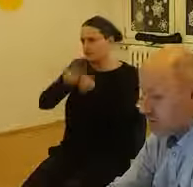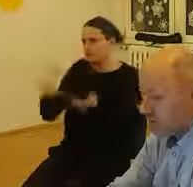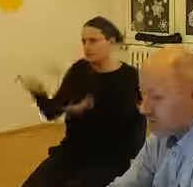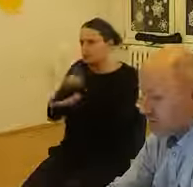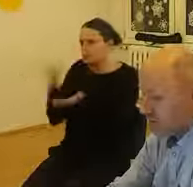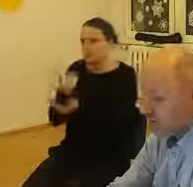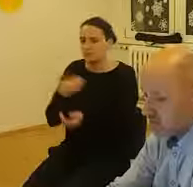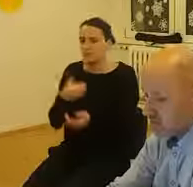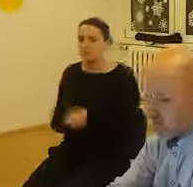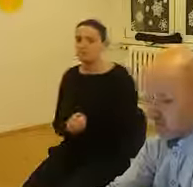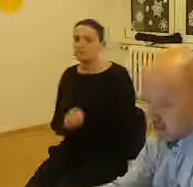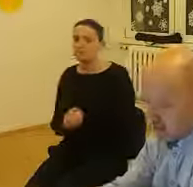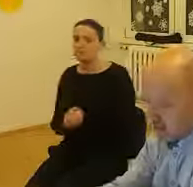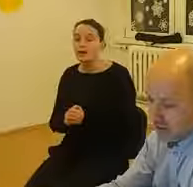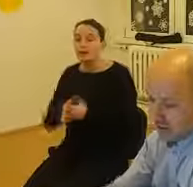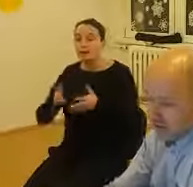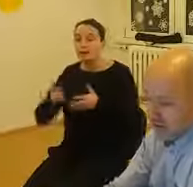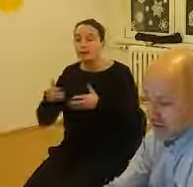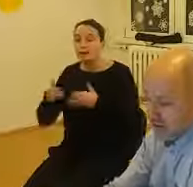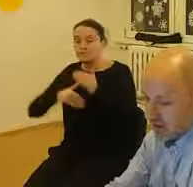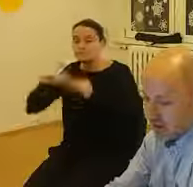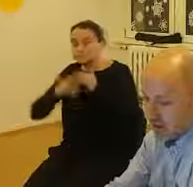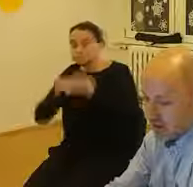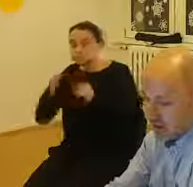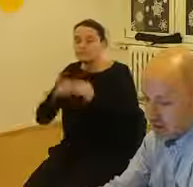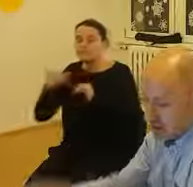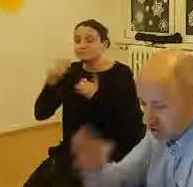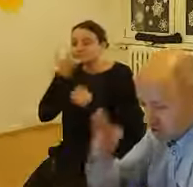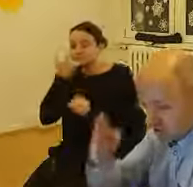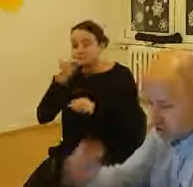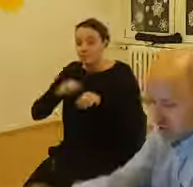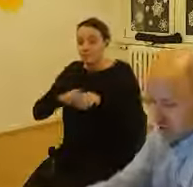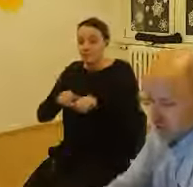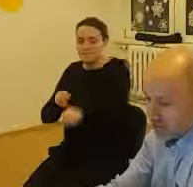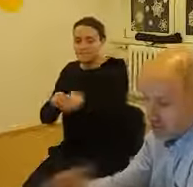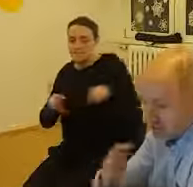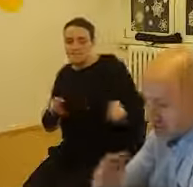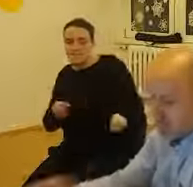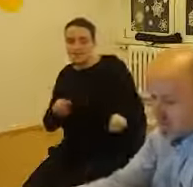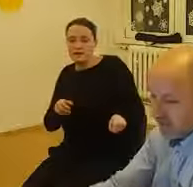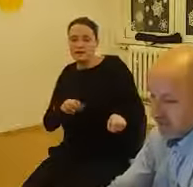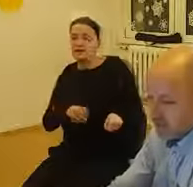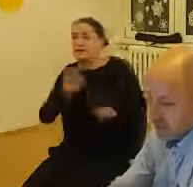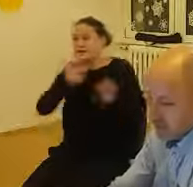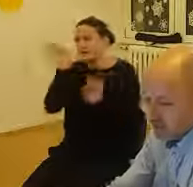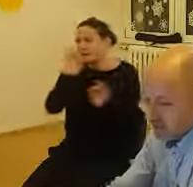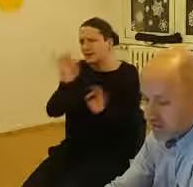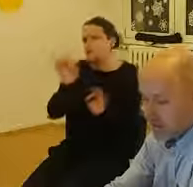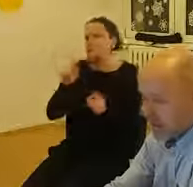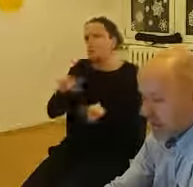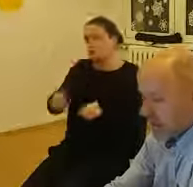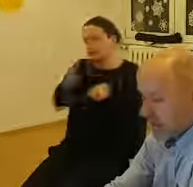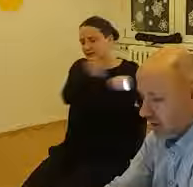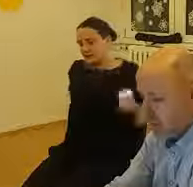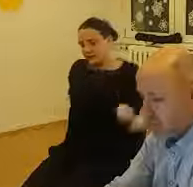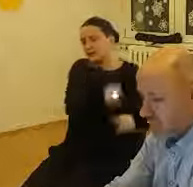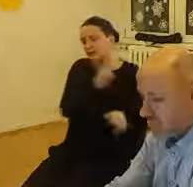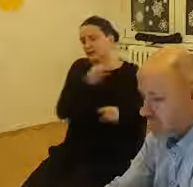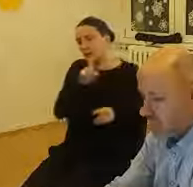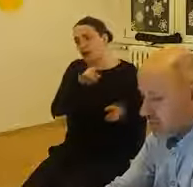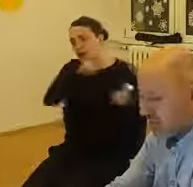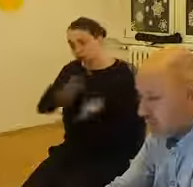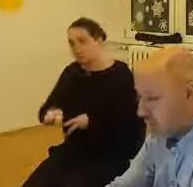które wykonało miasto, to między innymi barierka tutaj przy przejściu, teraz jest remontowane, więc barierki są zdjęte, ale